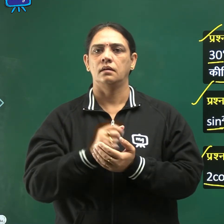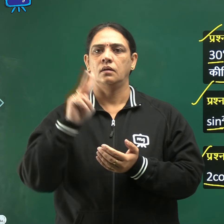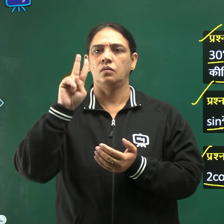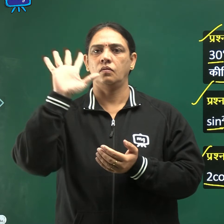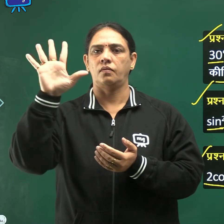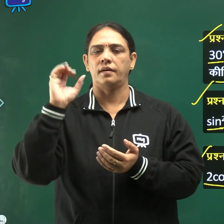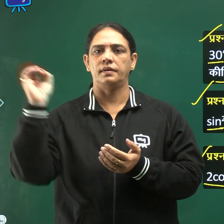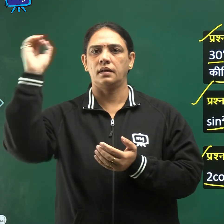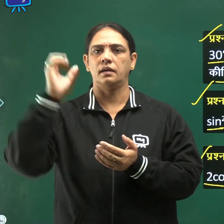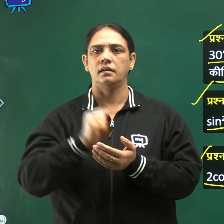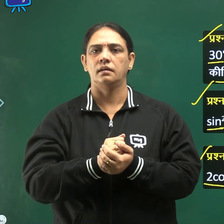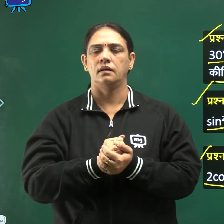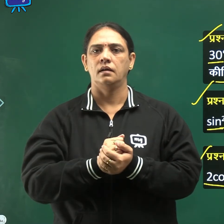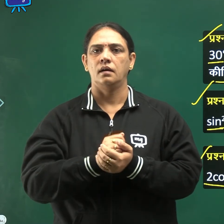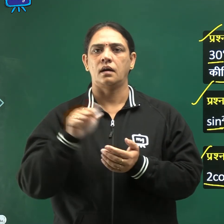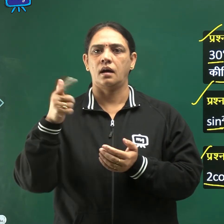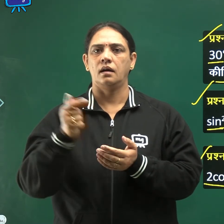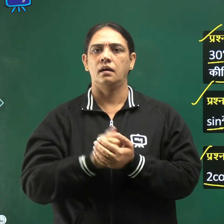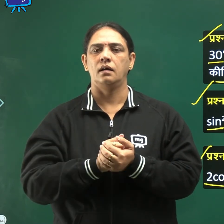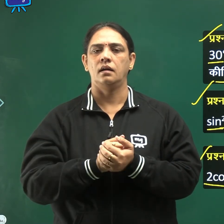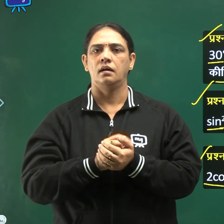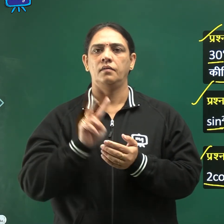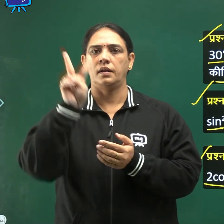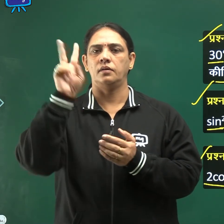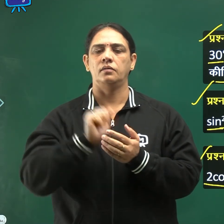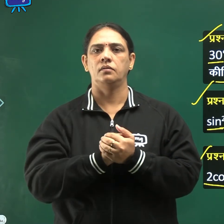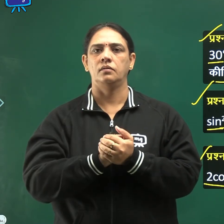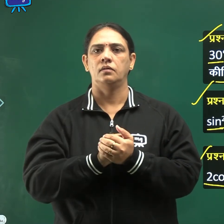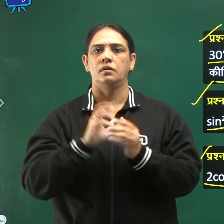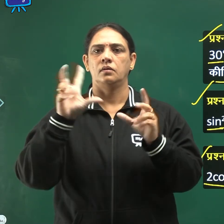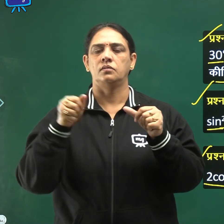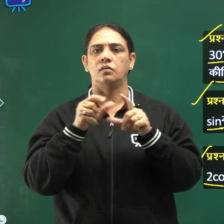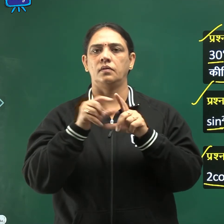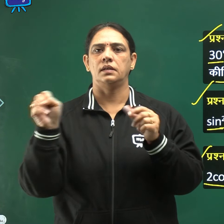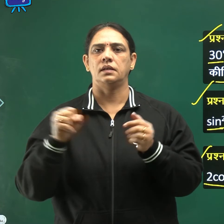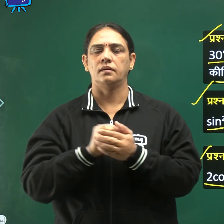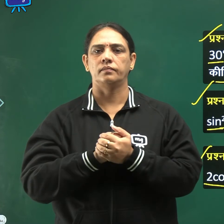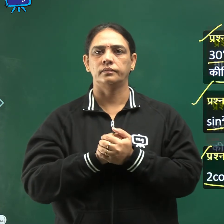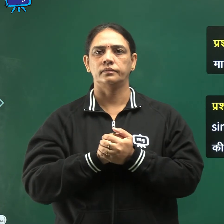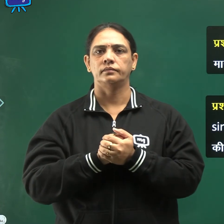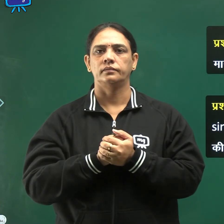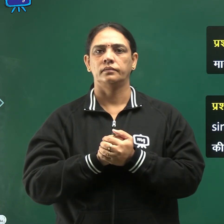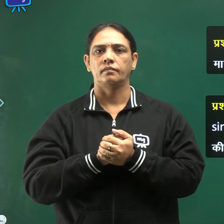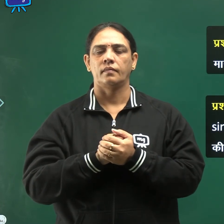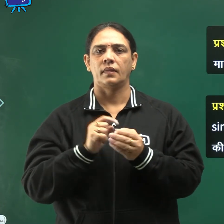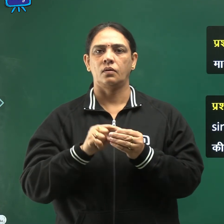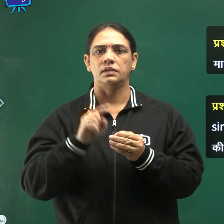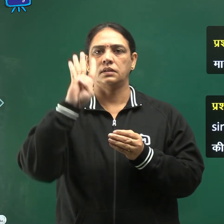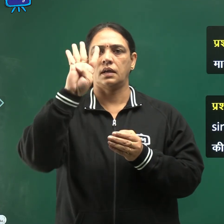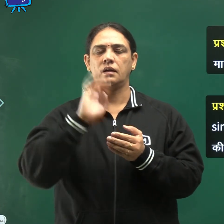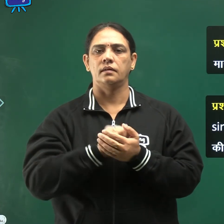25 डिग्री का मान ज्ञात कीजिए। प्रश्न